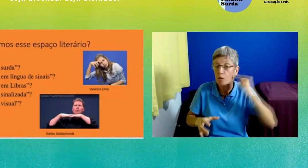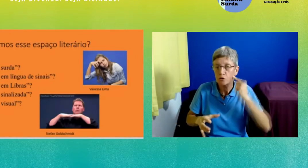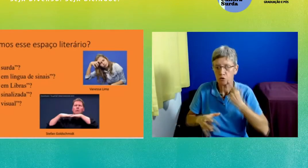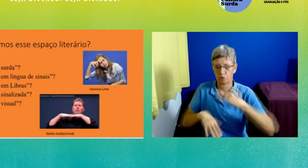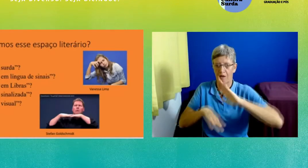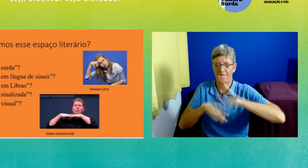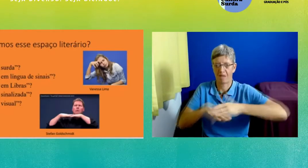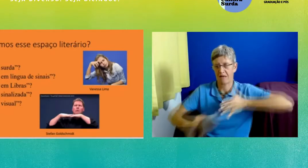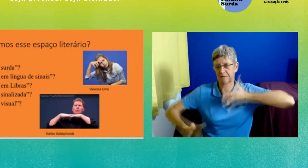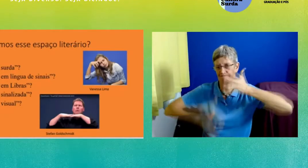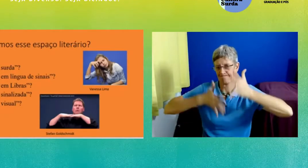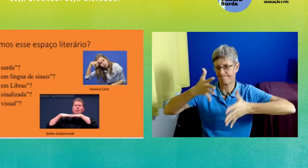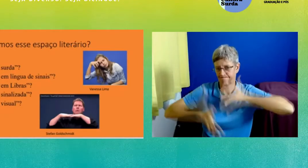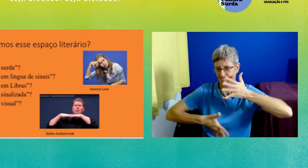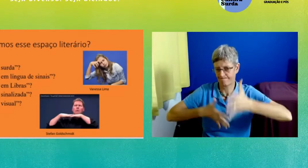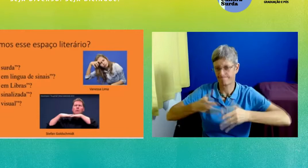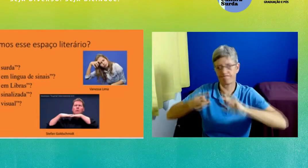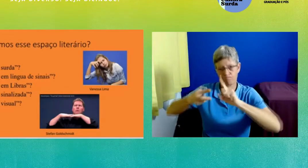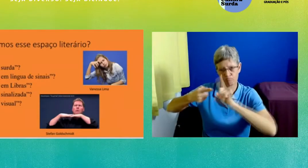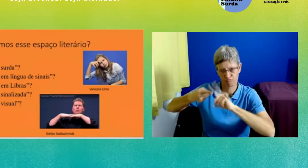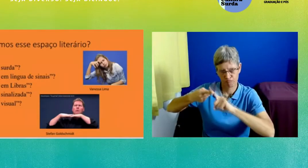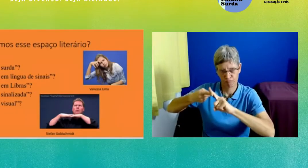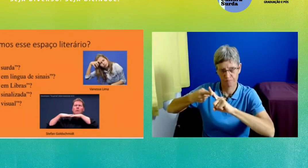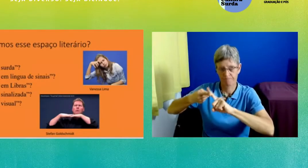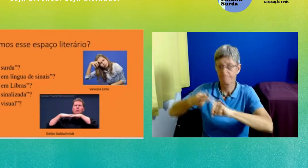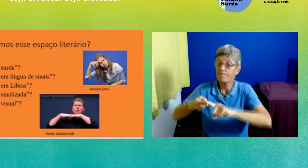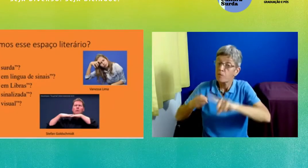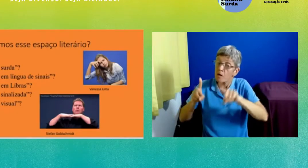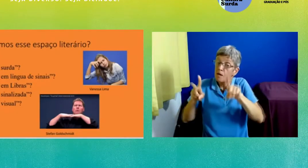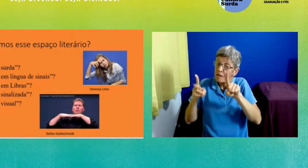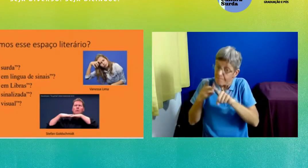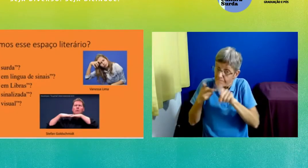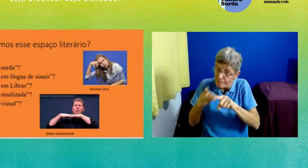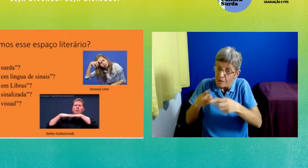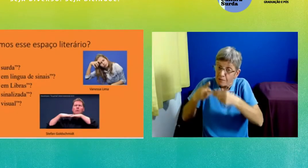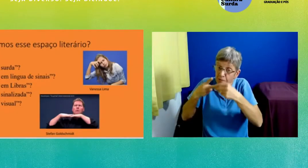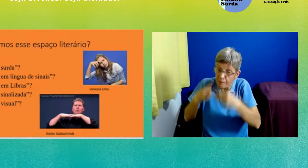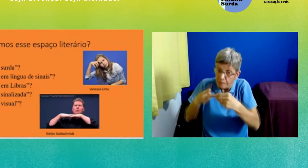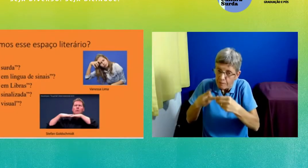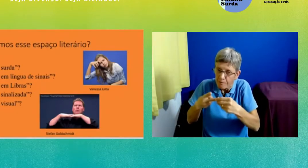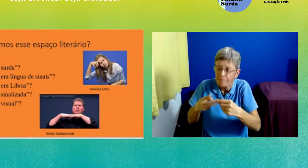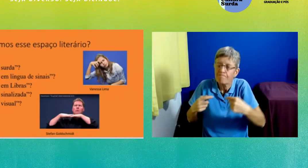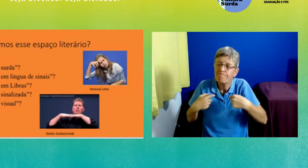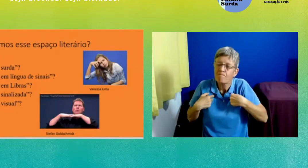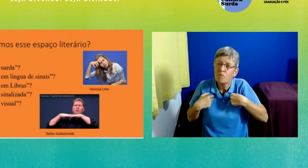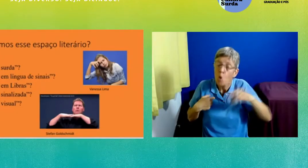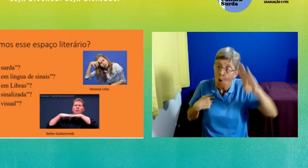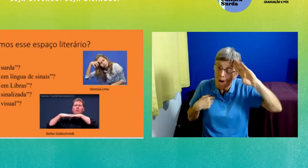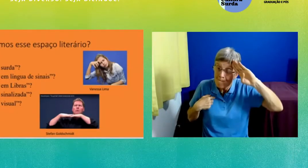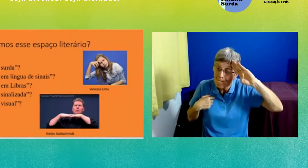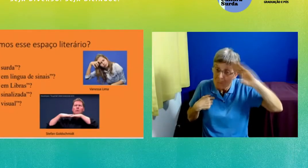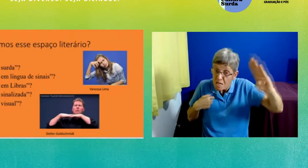própria relacionada ao mundo do surdo, onde ele usa a língua de sinais.